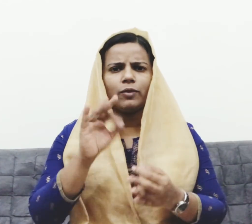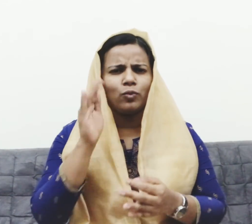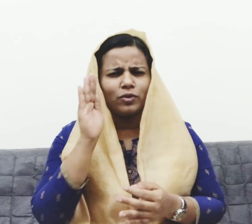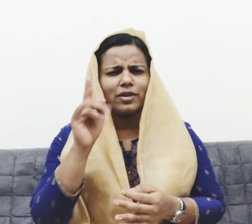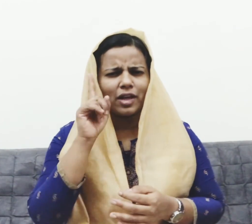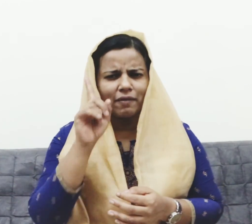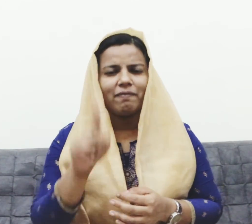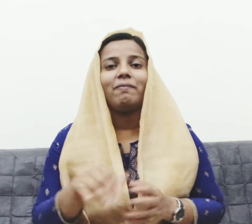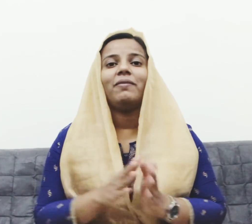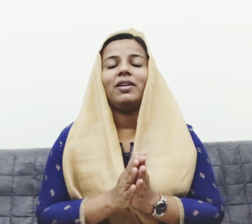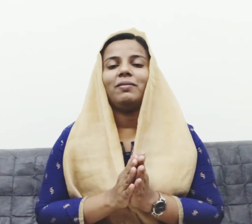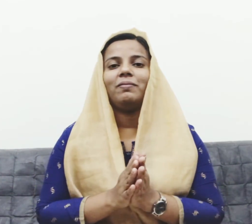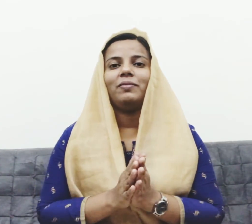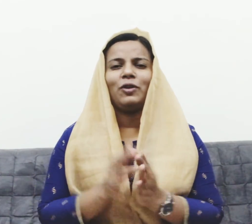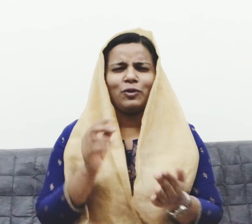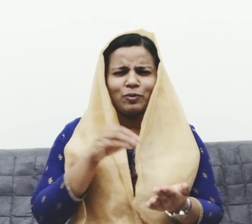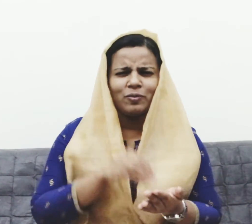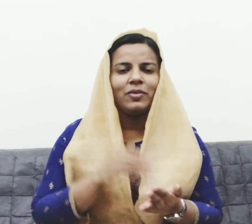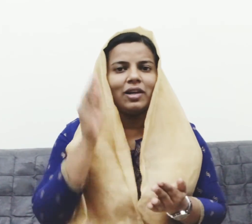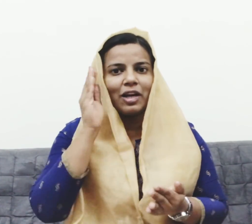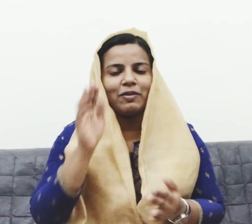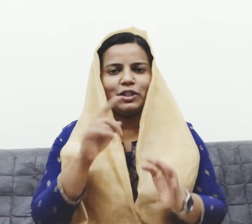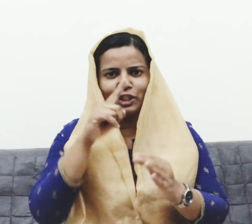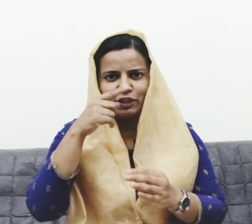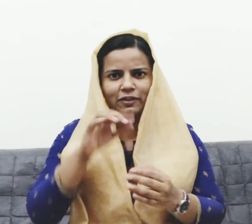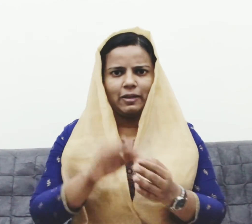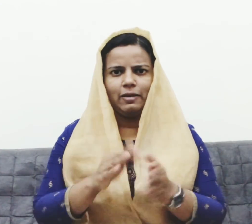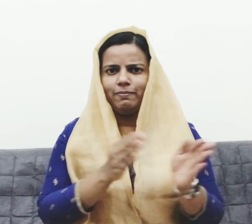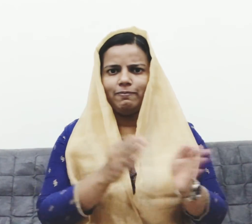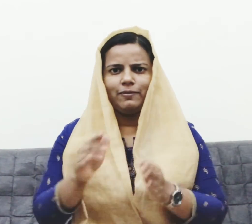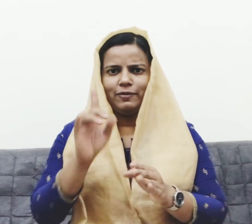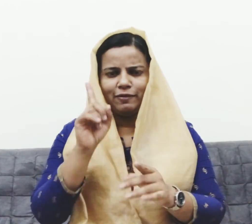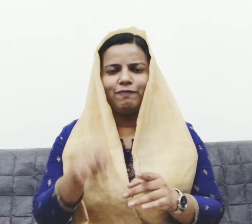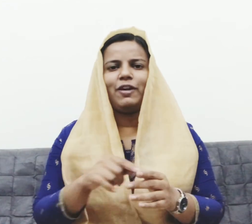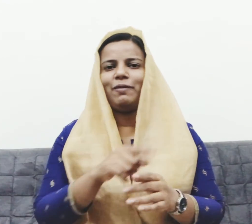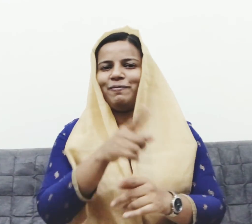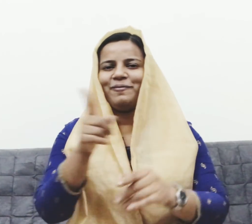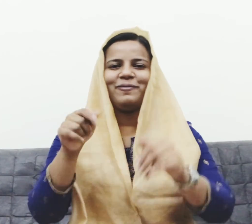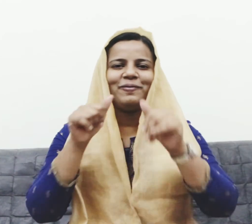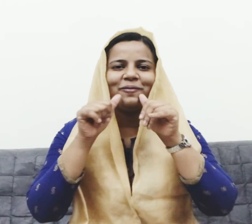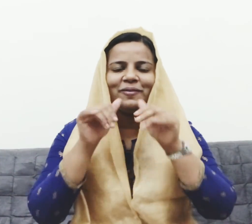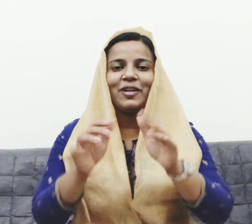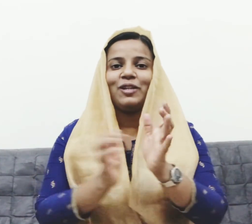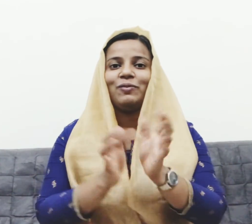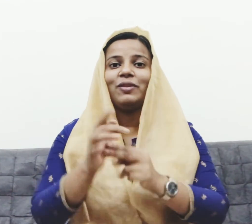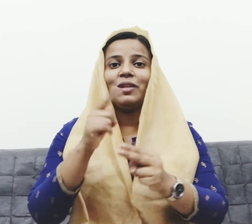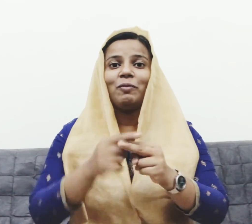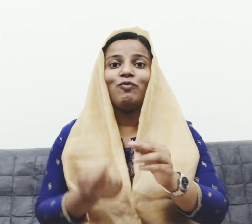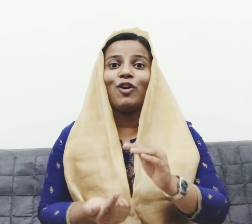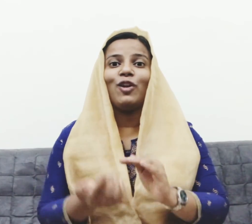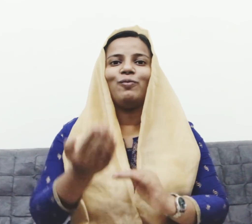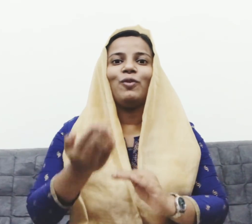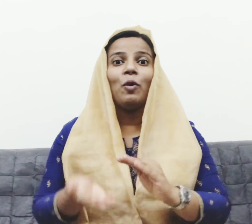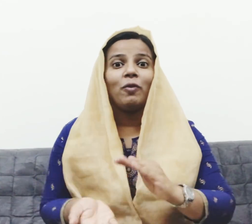ഒന്നുകൂടൊന്ന് കേട്ടാട്ടെ, ഒന്നുകൂടൊന്ന് കേട്ടിട്ട് ഈ ജീവിതത്തെ ക്രമീകരിച്ച് മുന്നേറുക. കർത്താവ് നിങ്ങളെ അനുഗ്രഹിക്കട്ടെ. യേശുക്രിസ്തുവിൻ്റെ നാമത്തിൽ നമ്മൾ